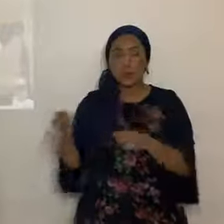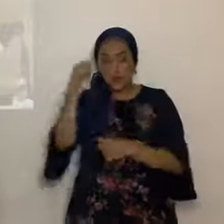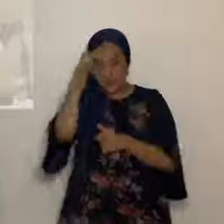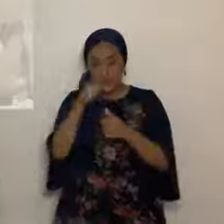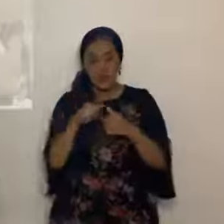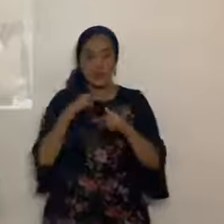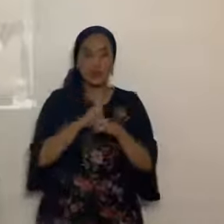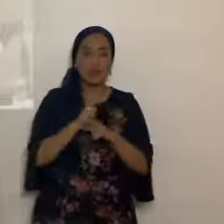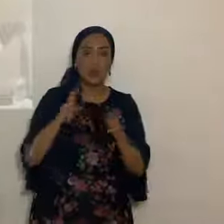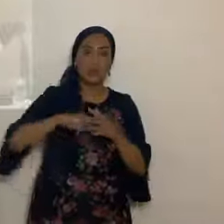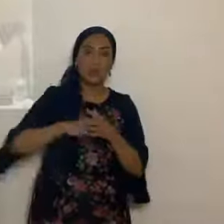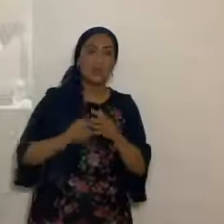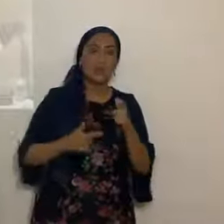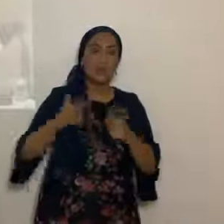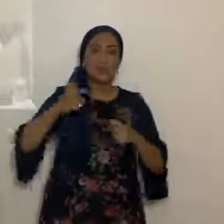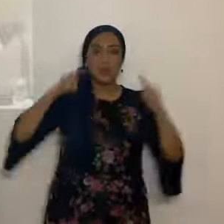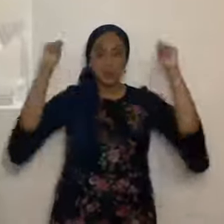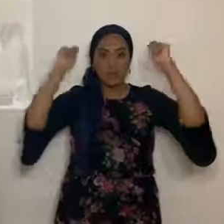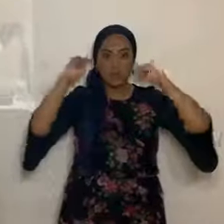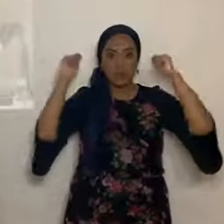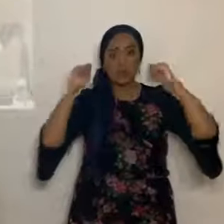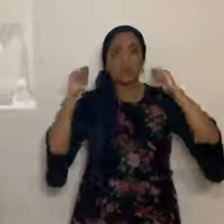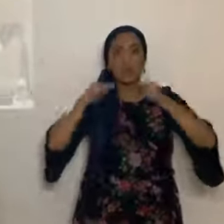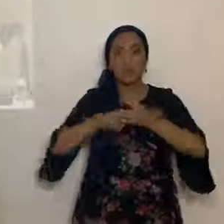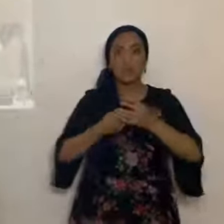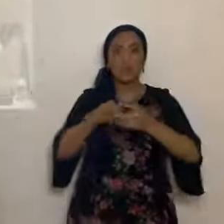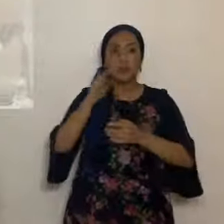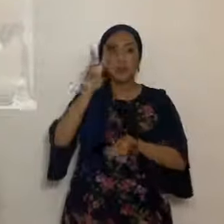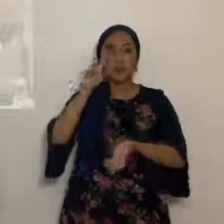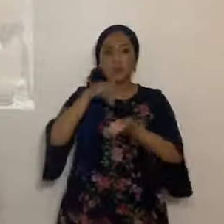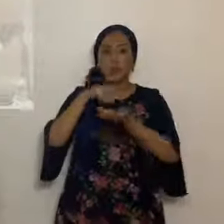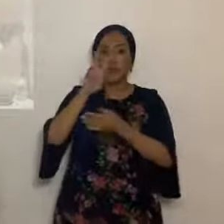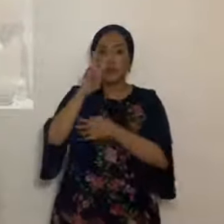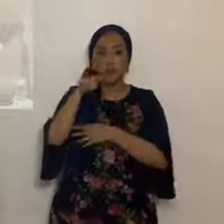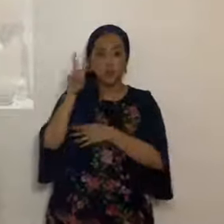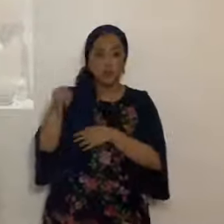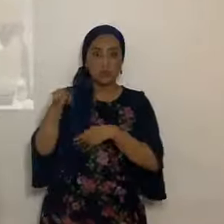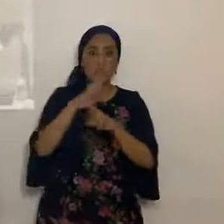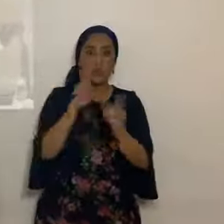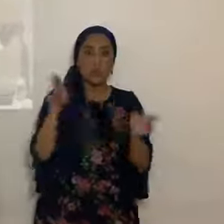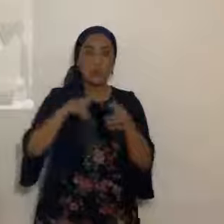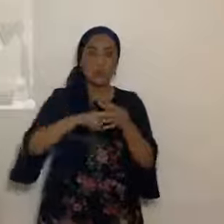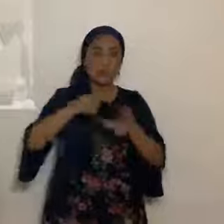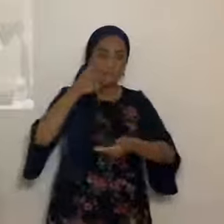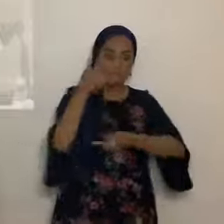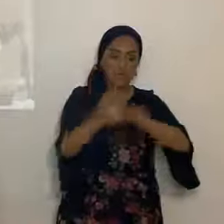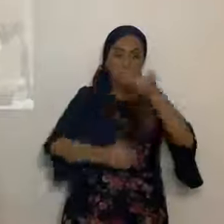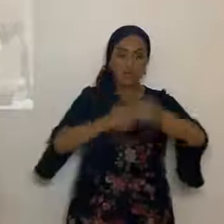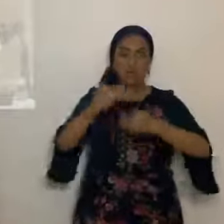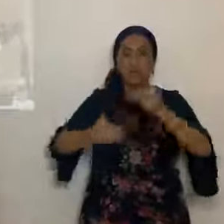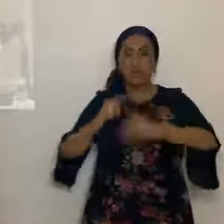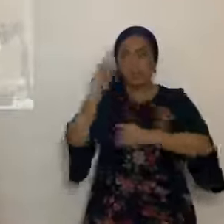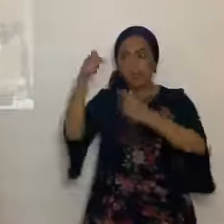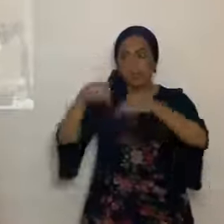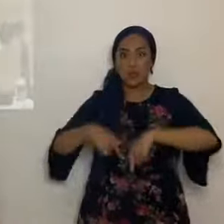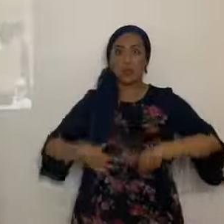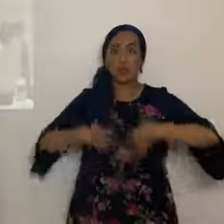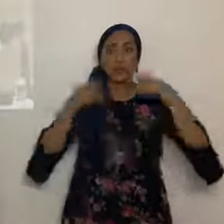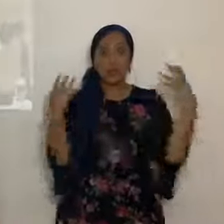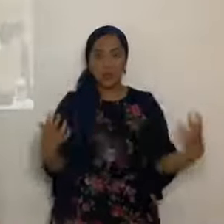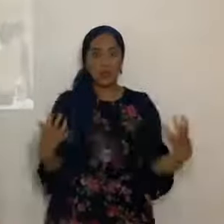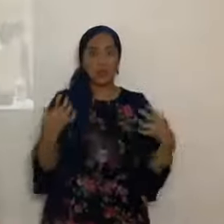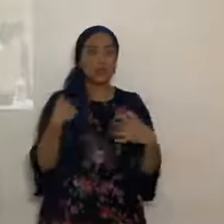estamos iniciando la tribulación. Entrando el 2022, irá ya la tribulación en pleno. Y después vendrá la ira